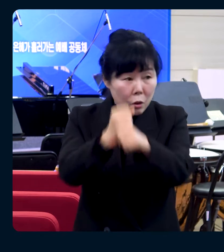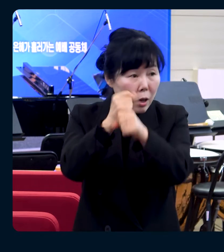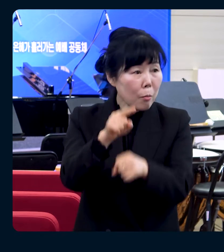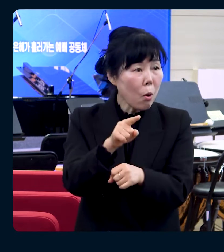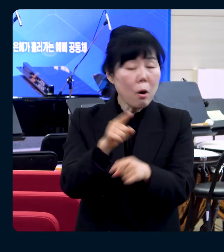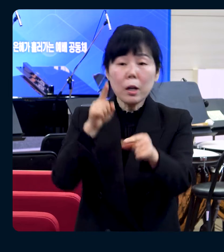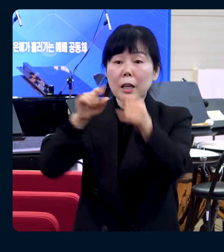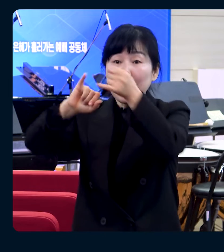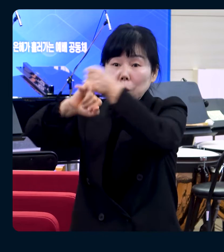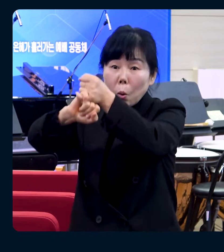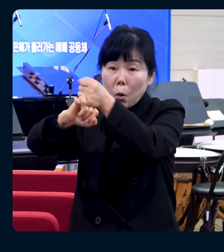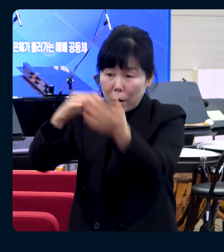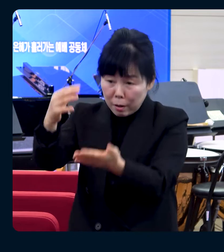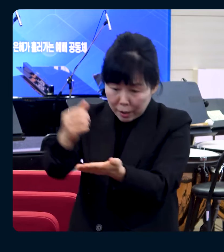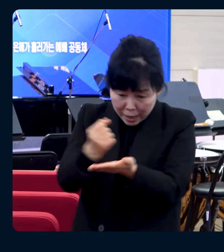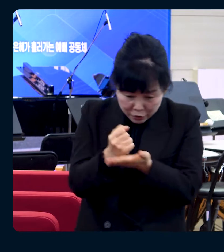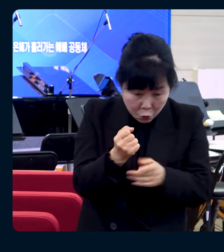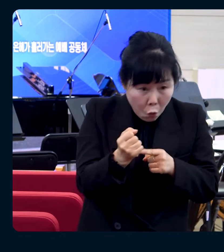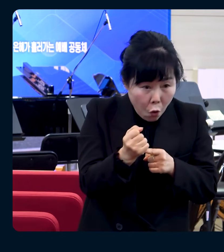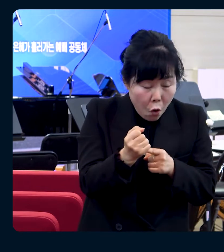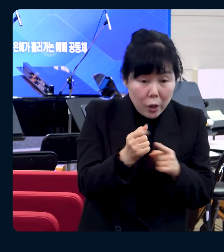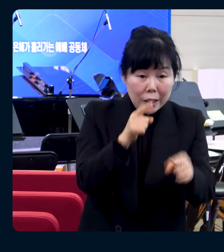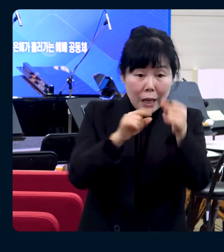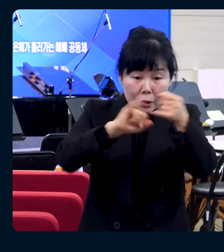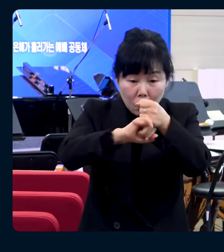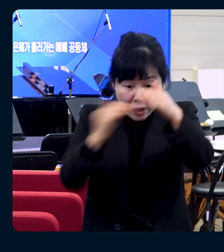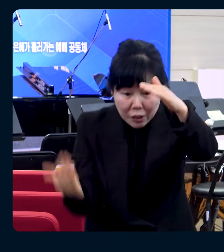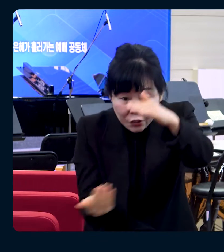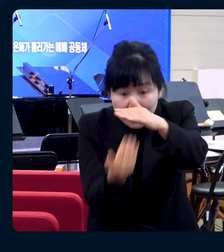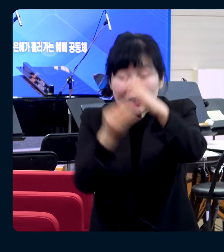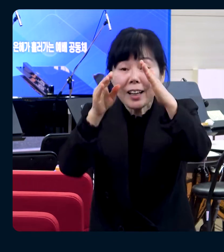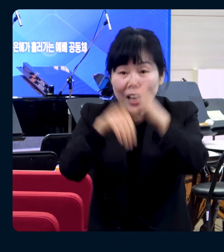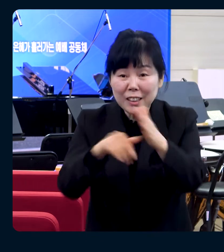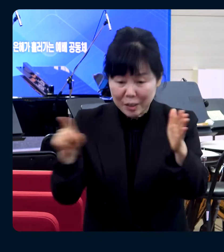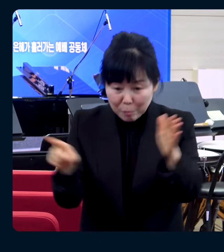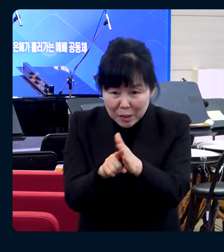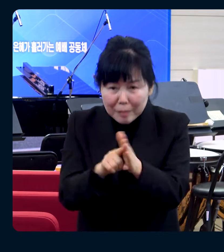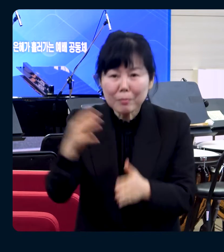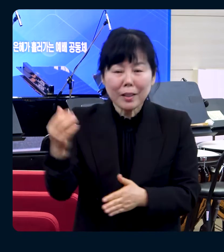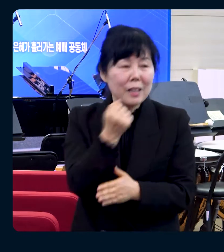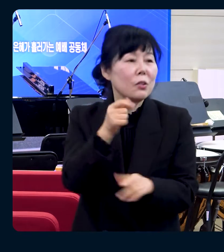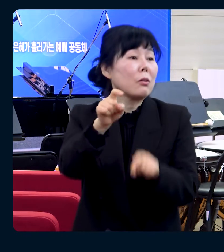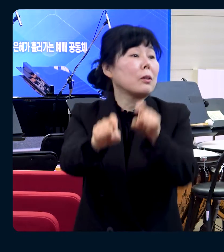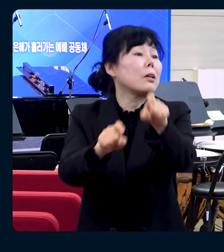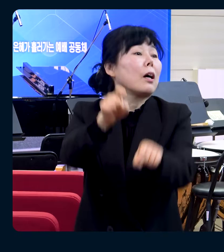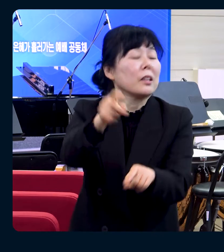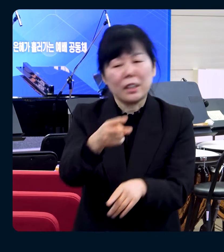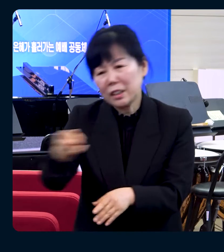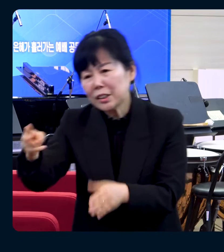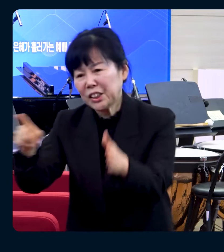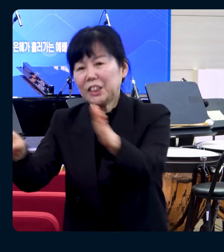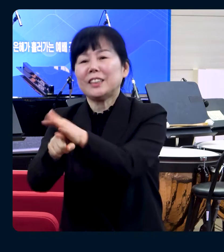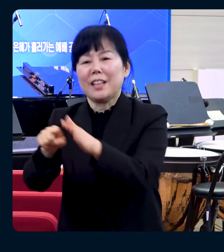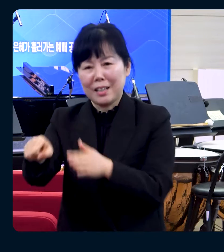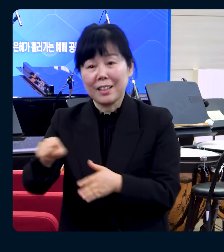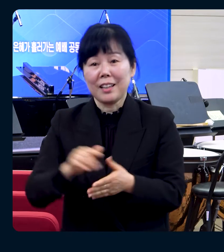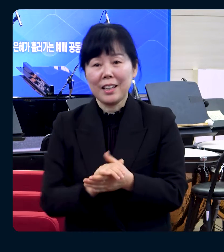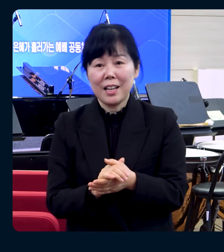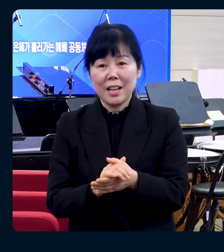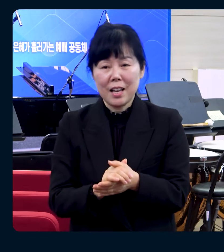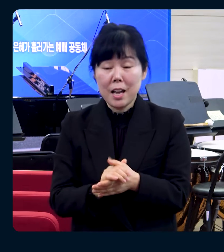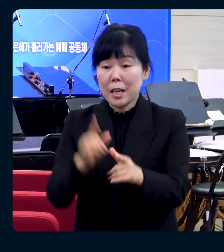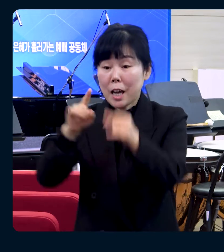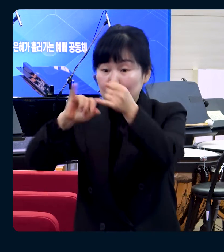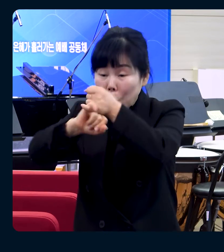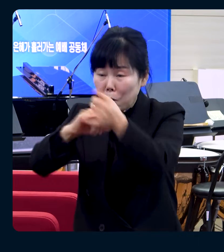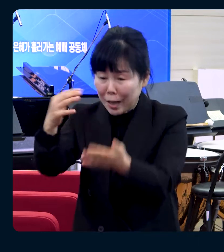겁니다. 약속받고 그 약속이 이루어질 때까지 믿음으로 그 길을 가는 것, 이게 신앙생활이에요. 약속받고